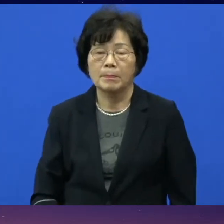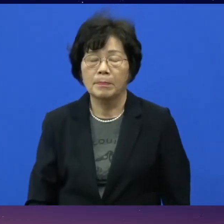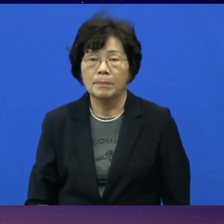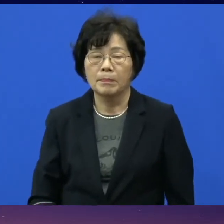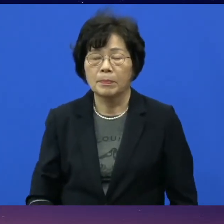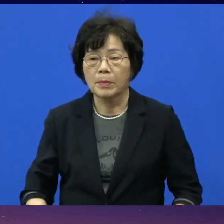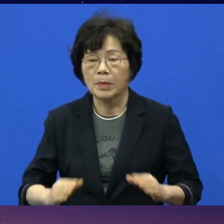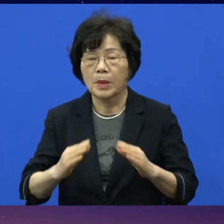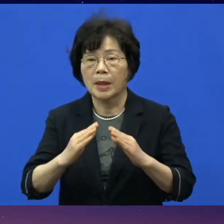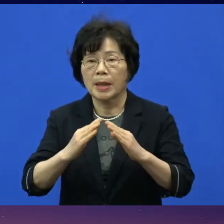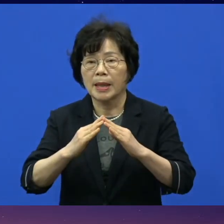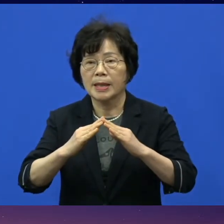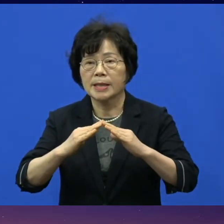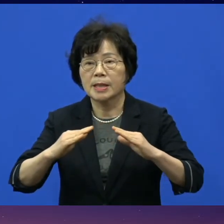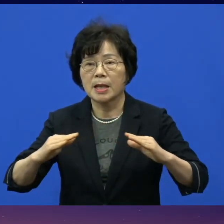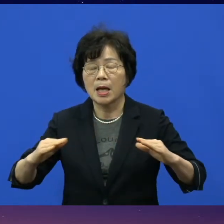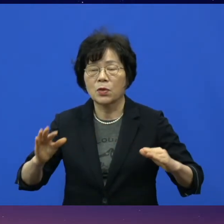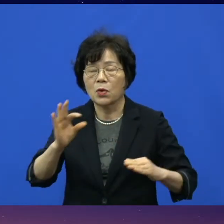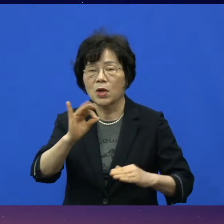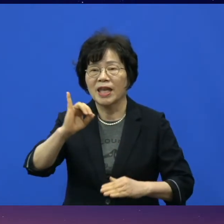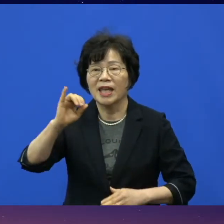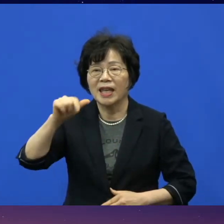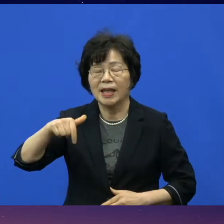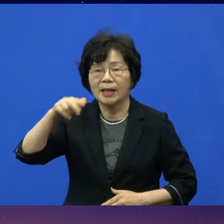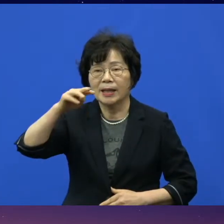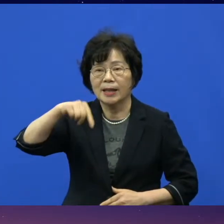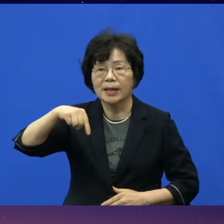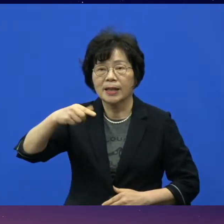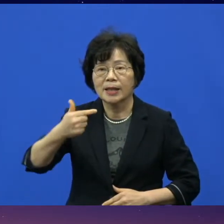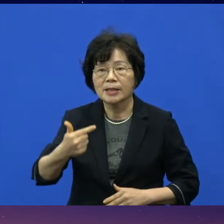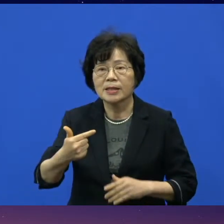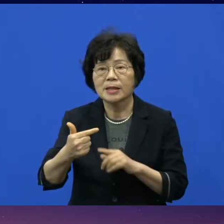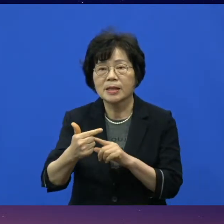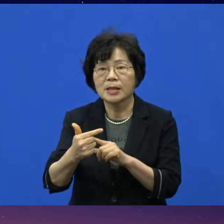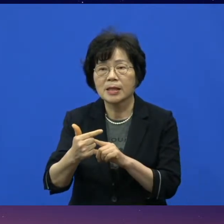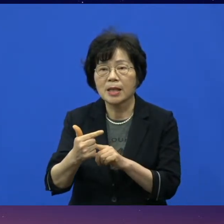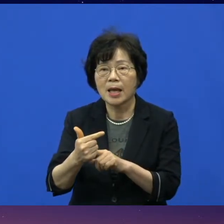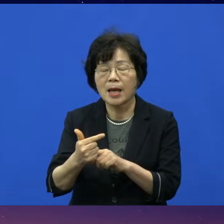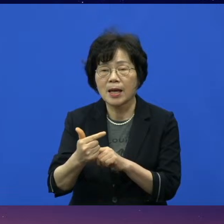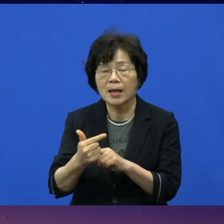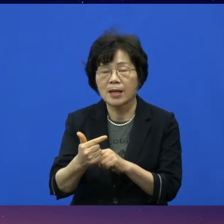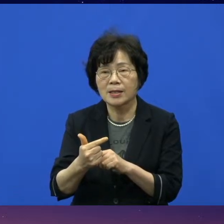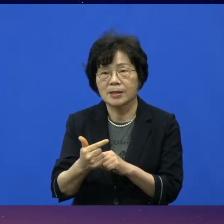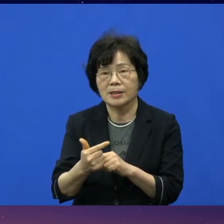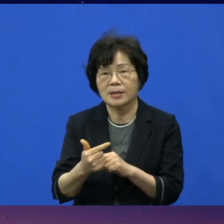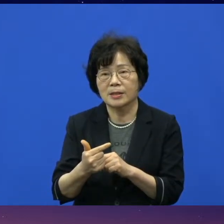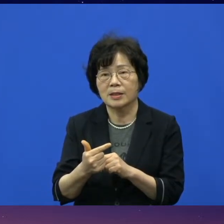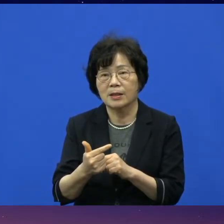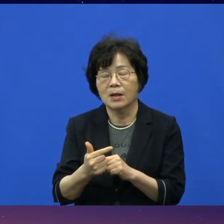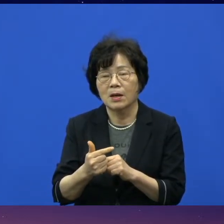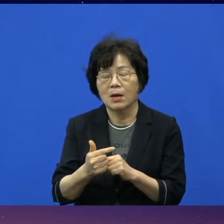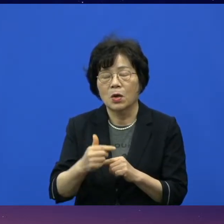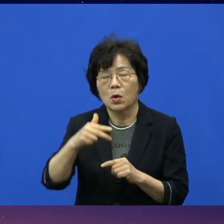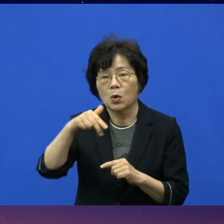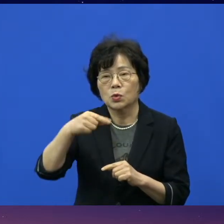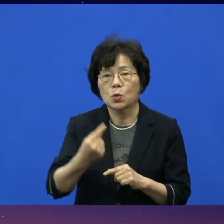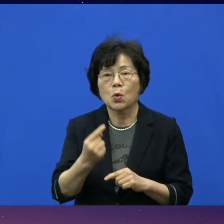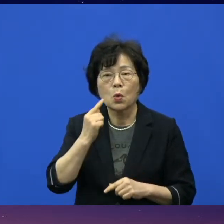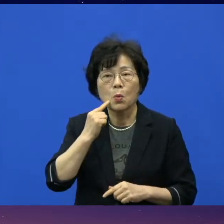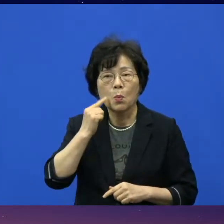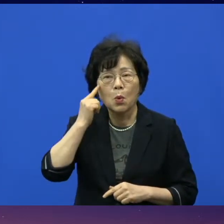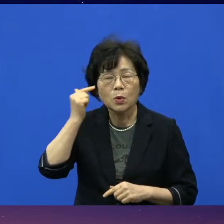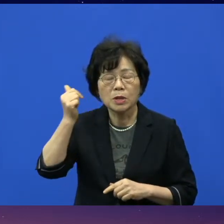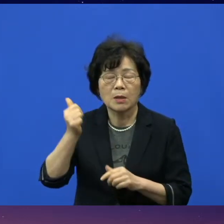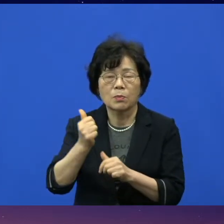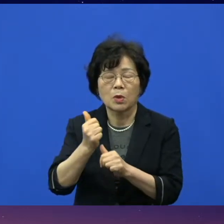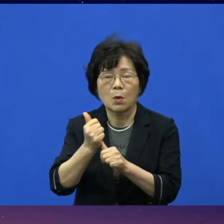전라도 익산 청복교회에서 우리 로드맵 플러스 7기 하시는 우리 조태성 목사님,